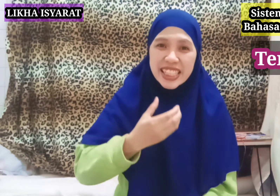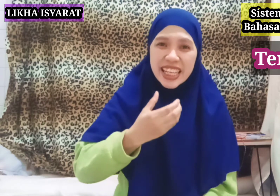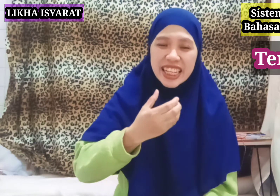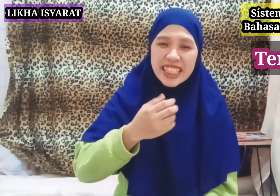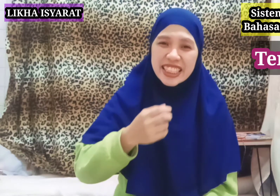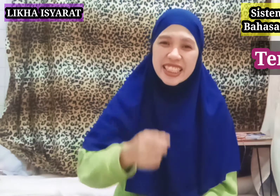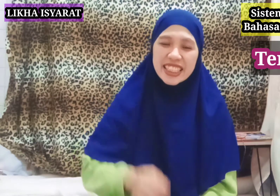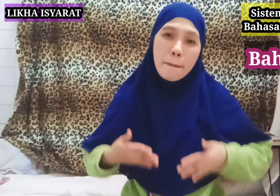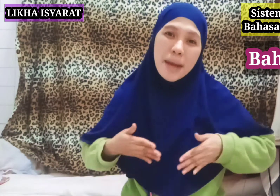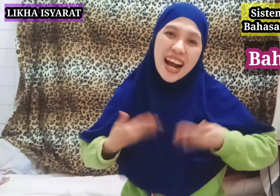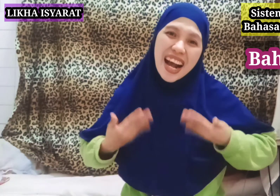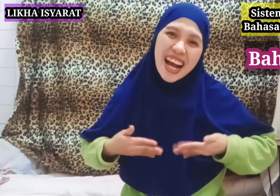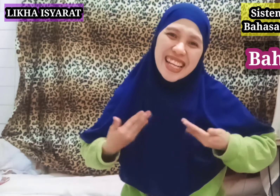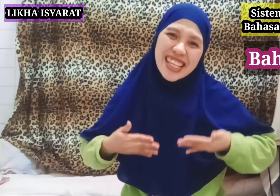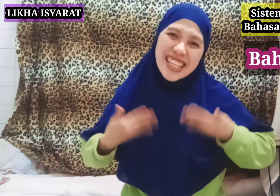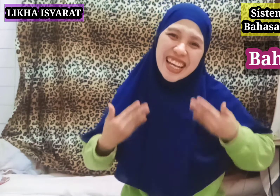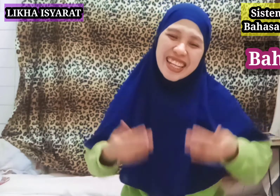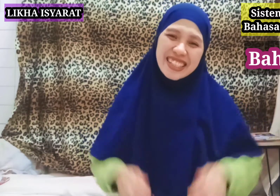Teriak. Bahagia.